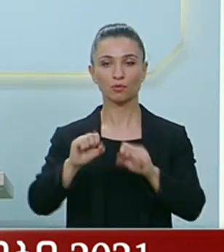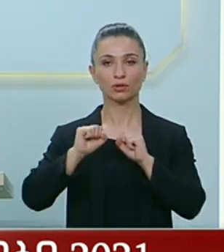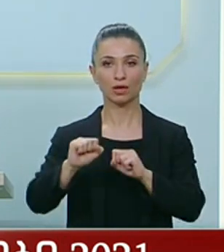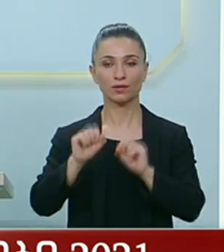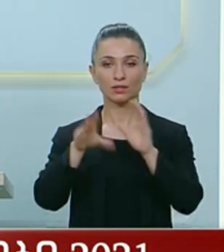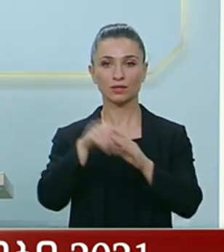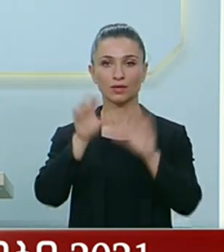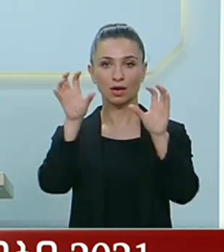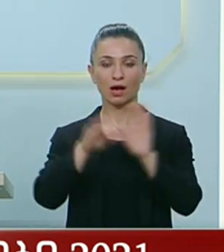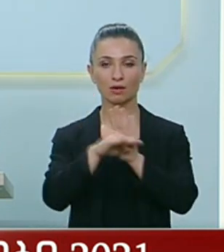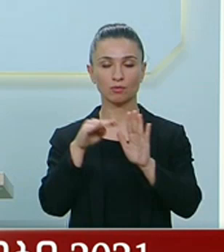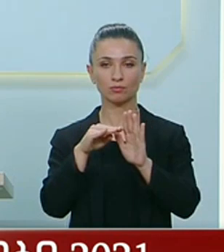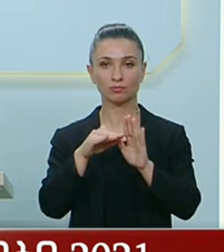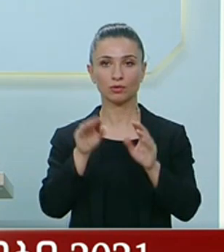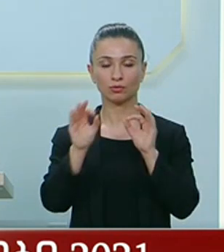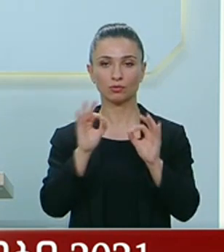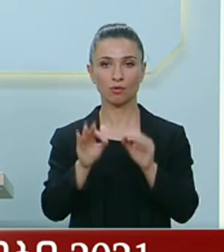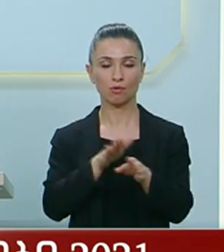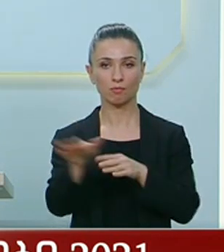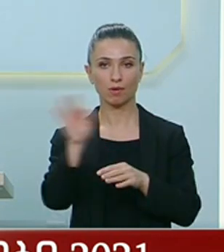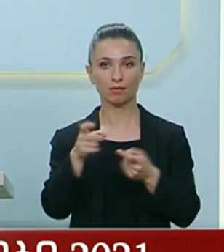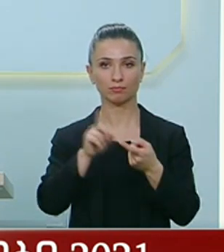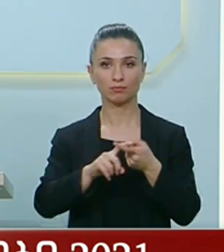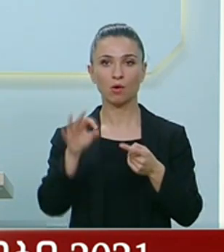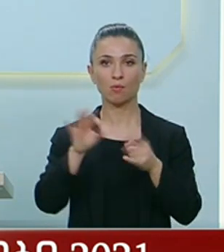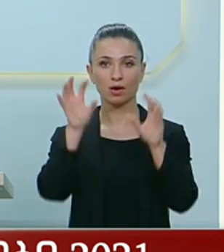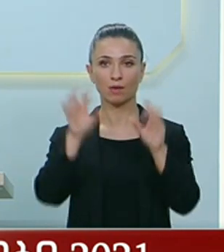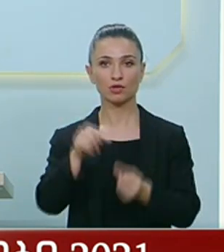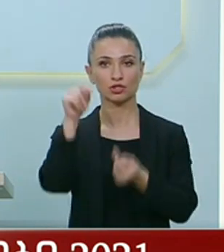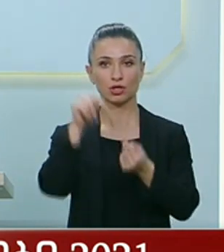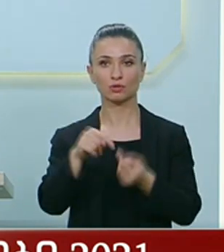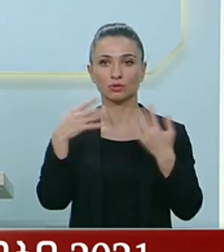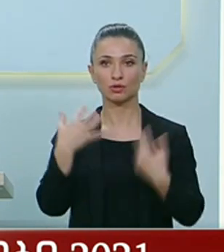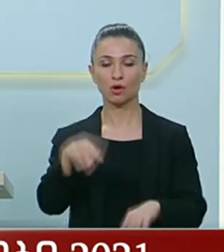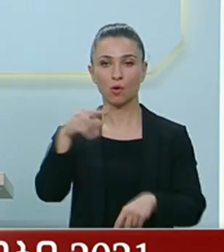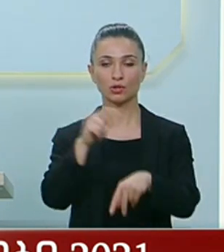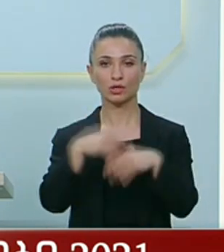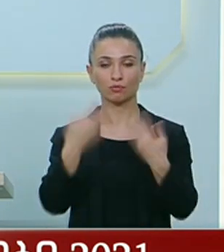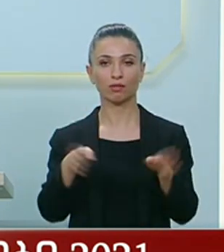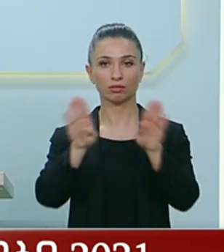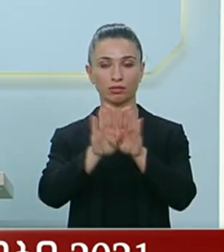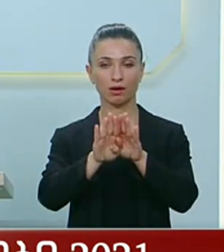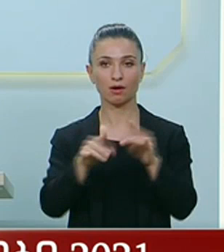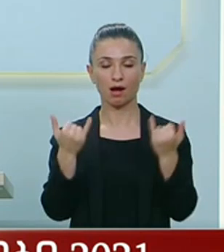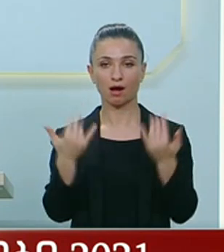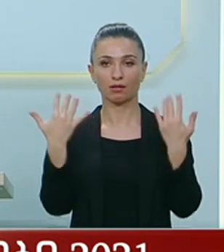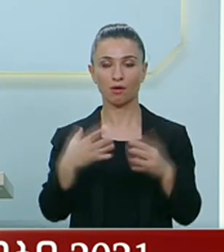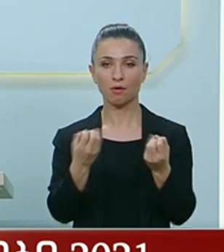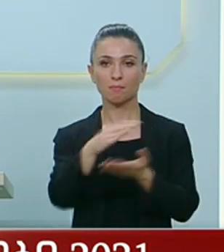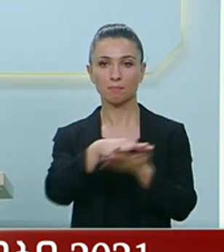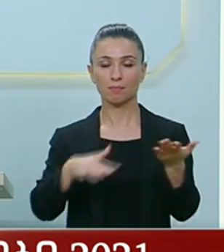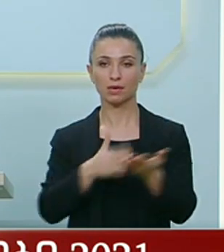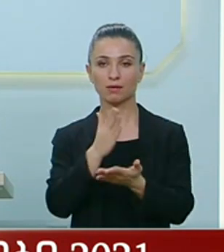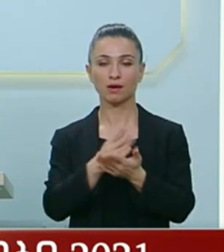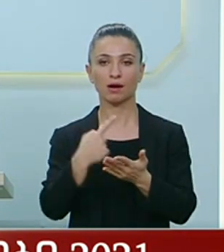საარჩევნო კანონმდებლობით გაწერილი ნორმები. საარჩევნო უბნები კანონმდებლობის შესაბამისად 20 საათზე დაიხურა და ახლა უკვე